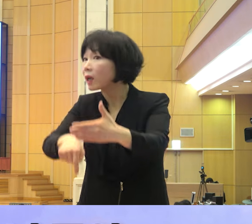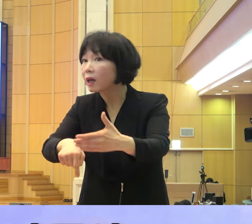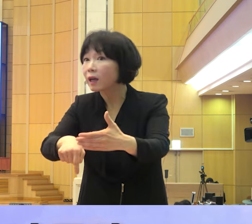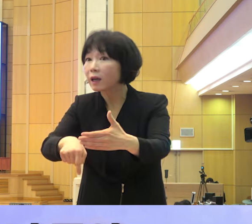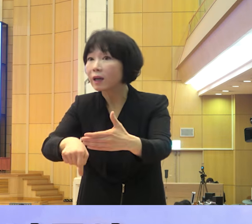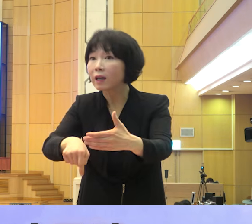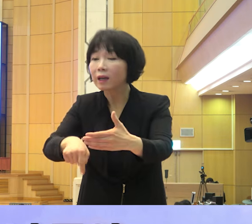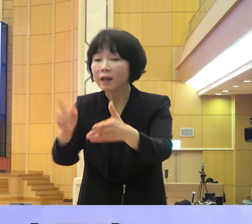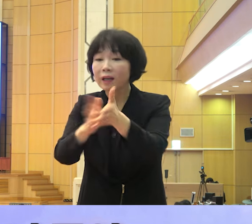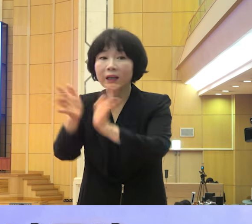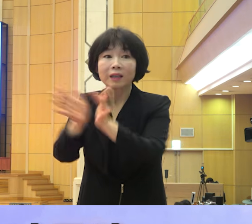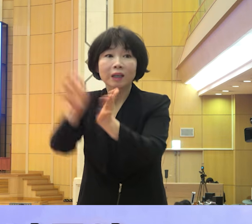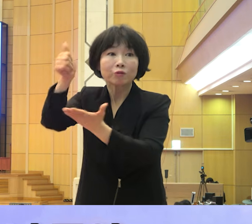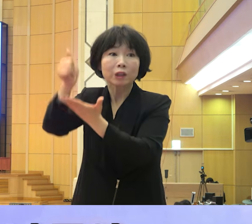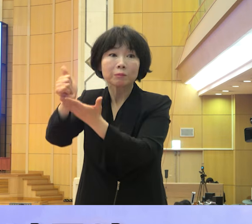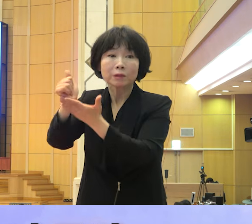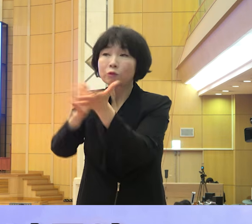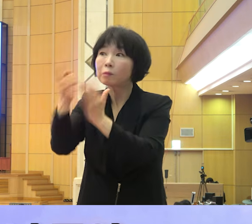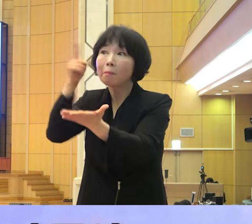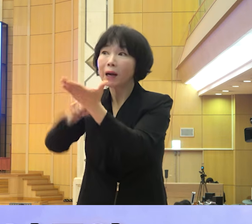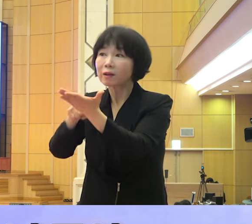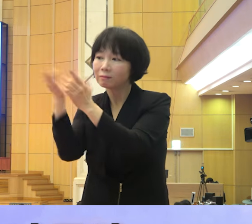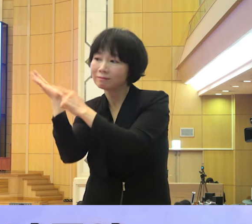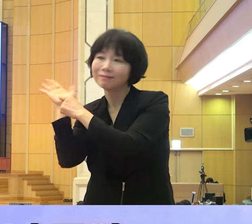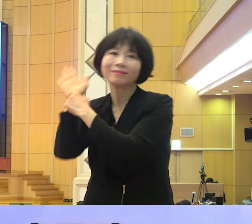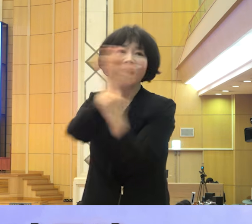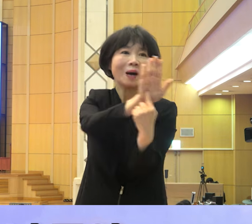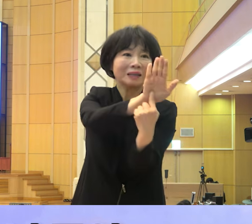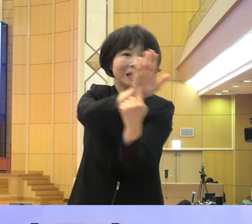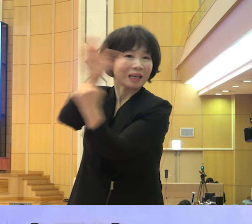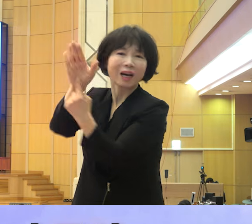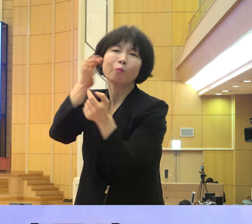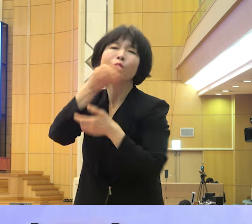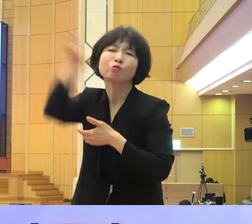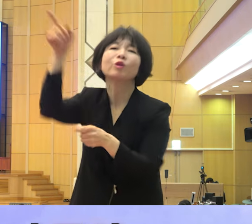이스라엘에 나타내려면 이스라엘 백성들에게